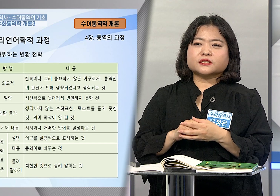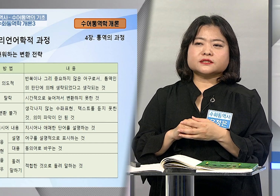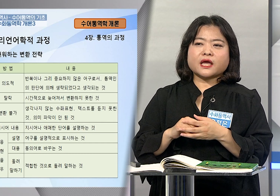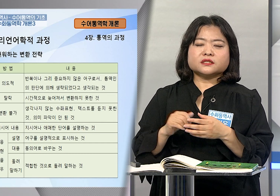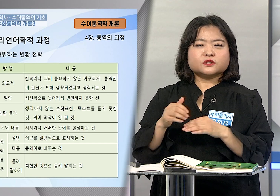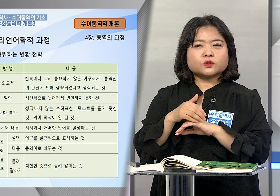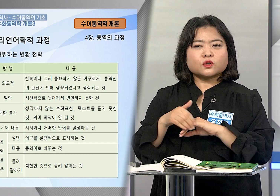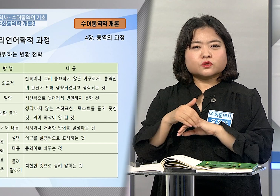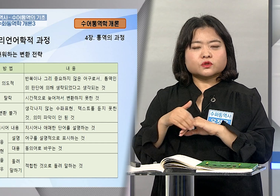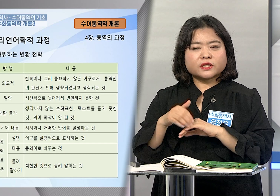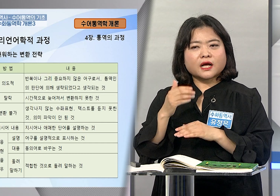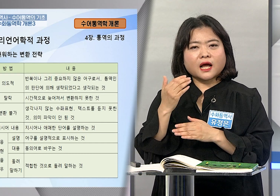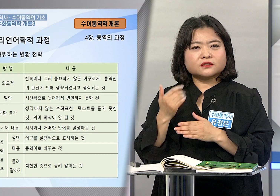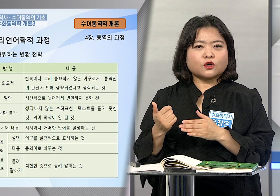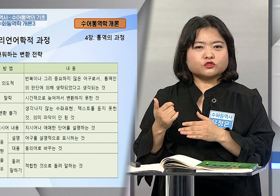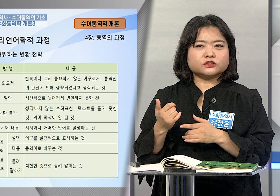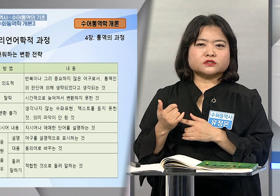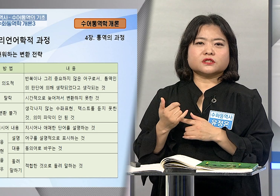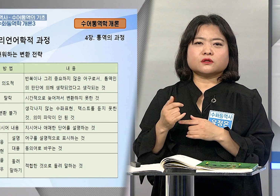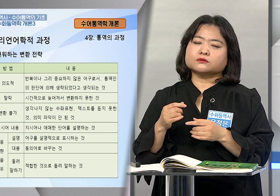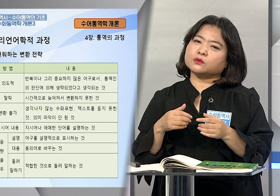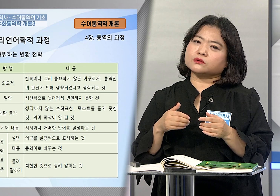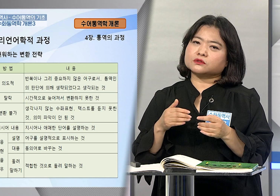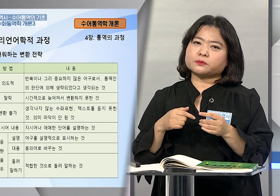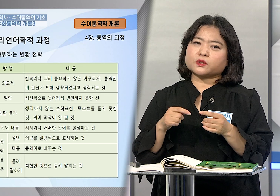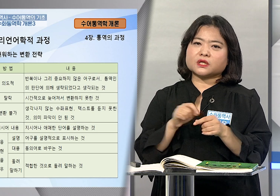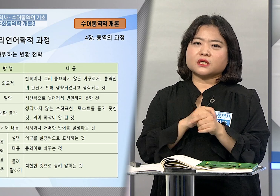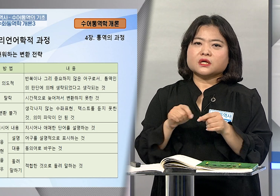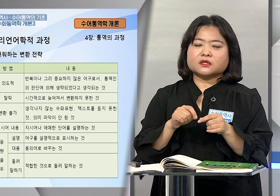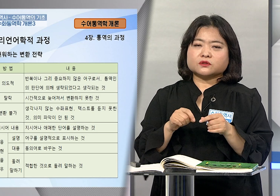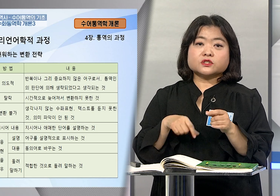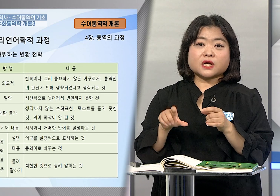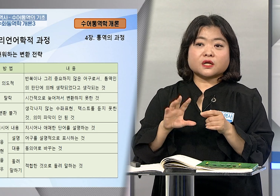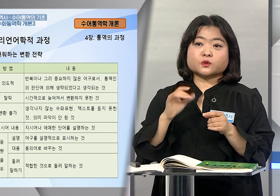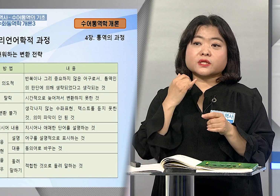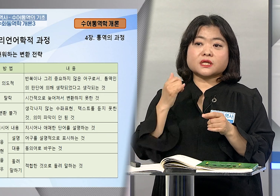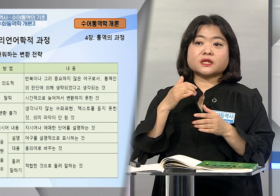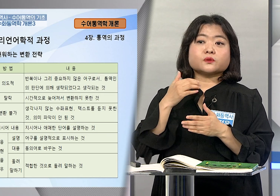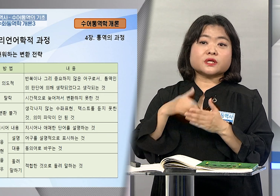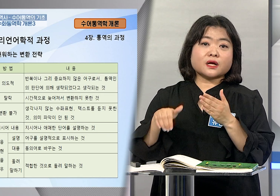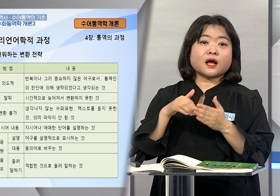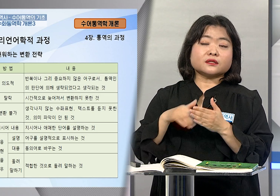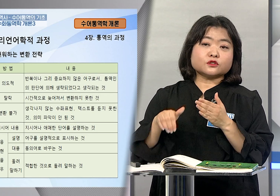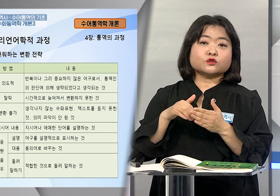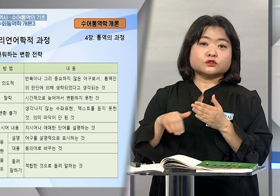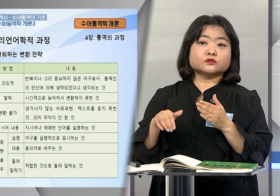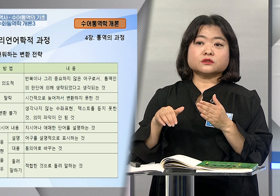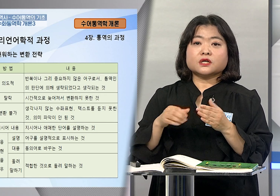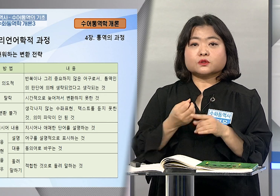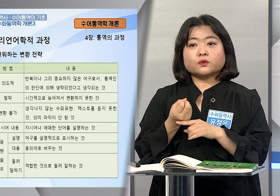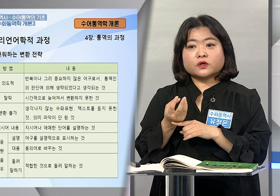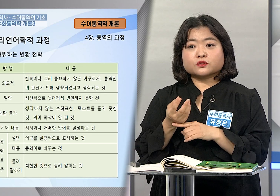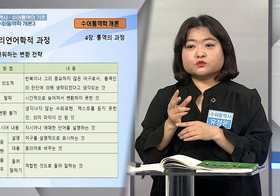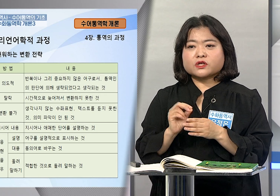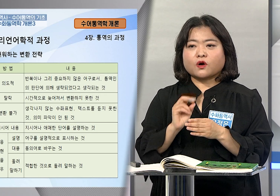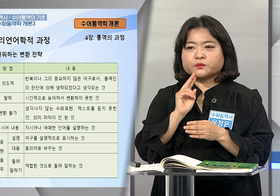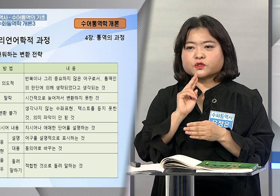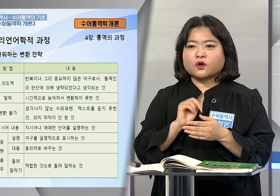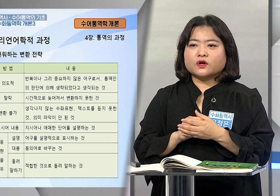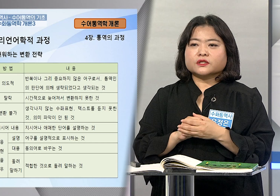근데 의도적으로 생략하는 경우는 이거는 뭐 특별히 넣지 않아도 괜찮다고 생각하는 경우는 통역에서 문제가 없죠.